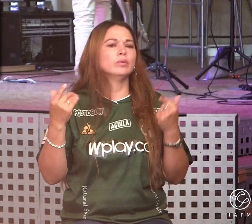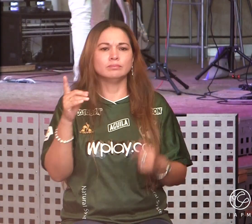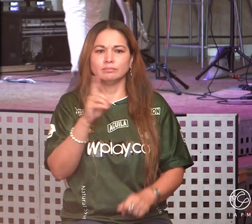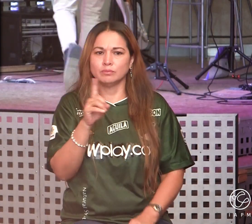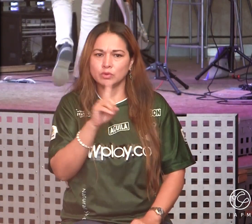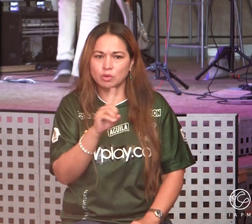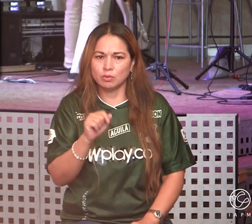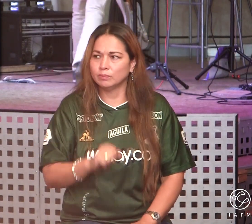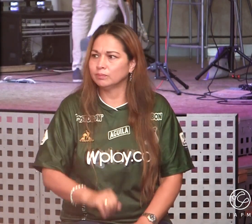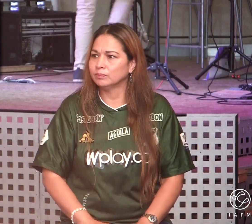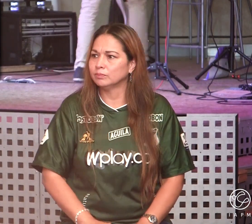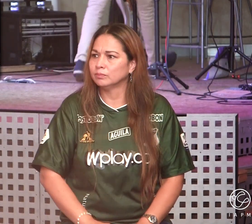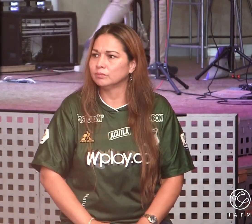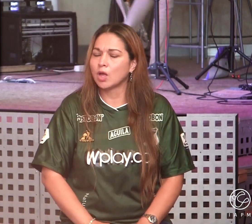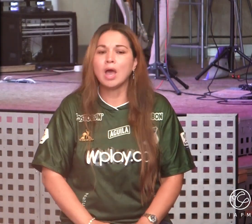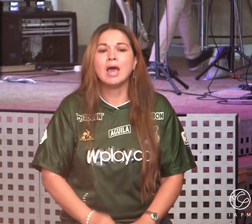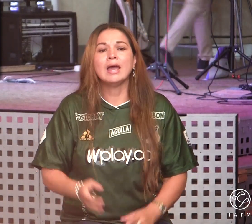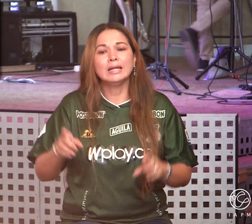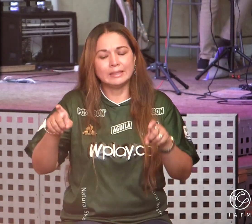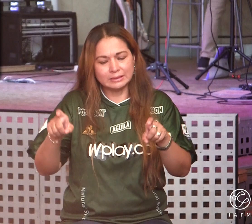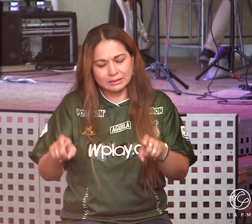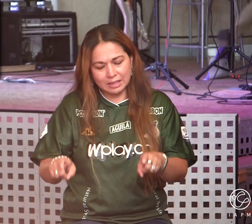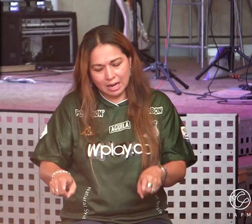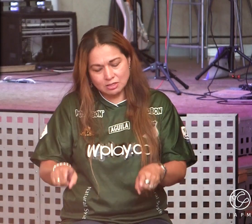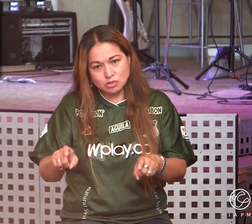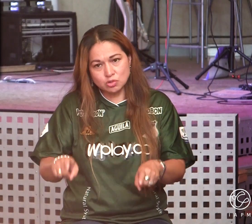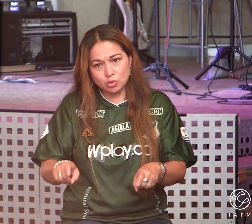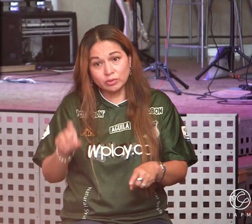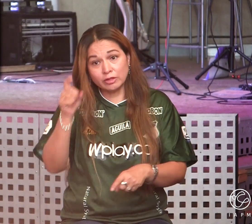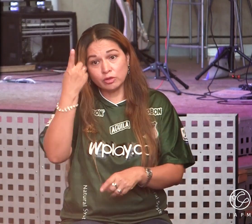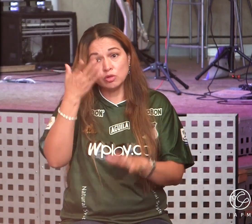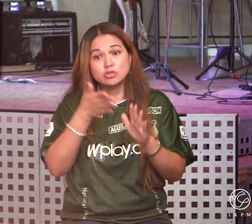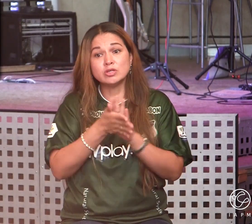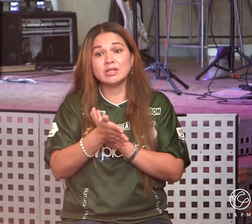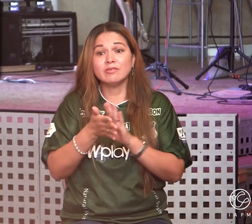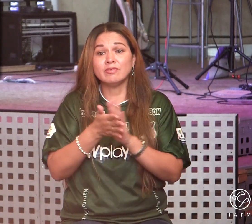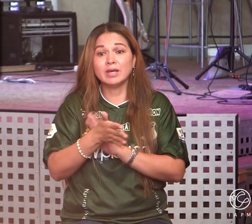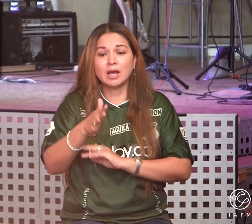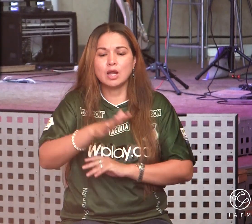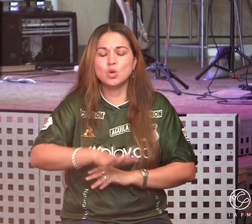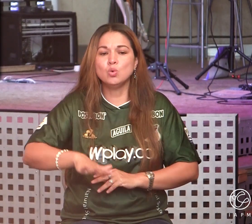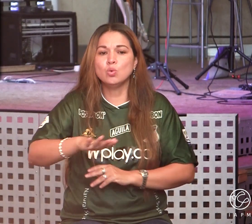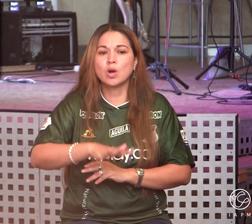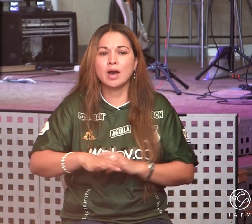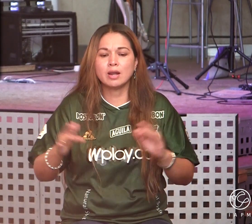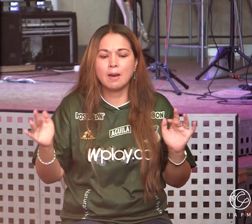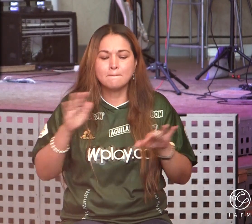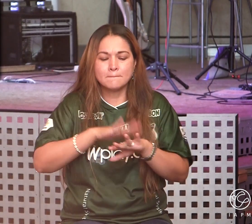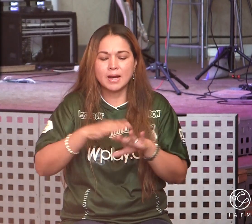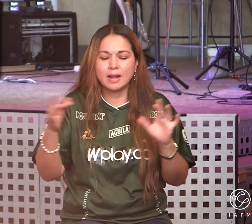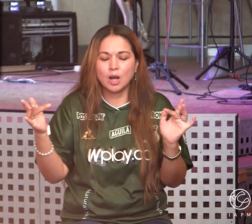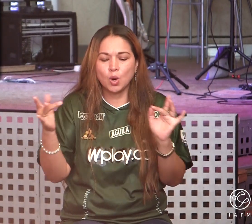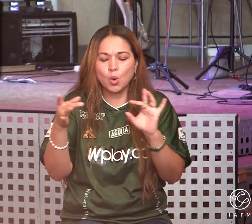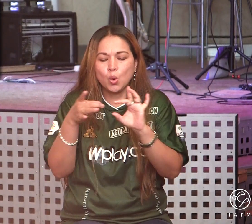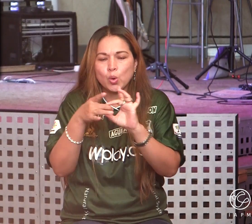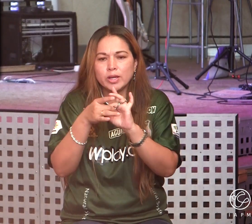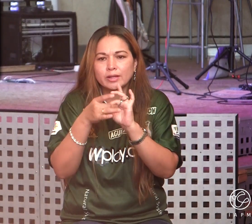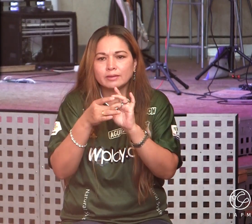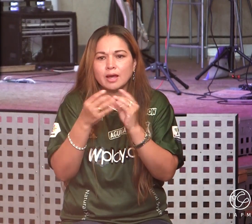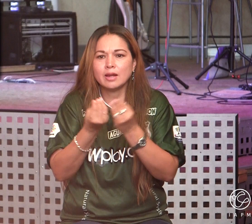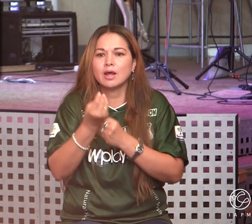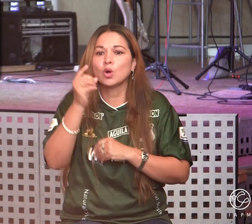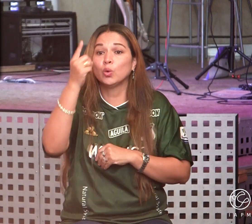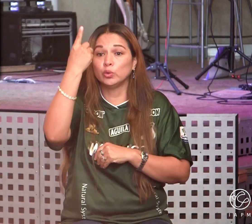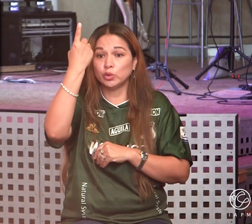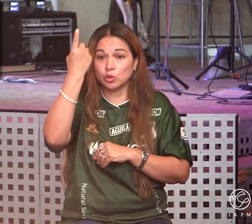ver con una dimensión de conexión con Dios que nos habilita para movernos de una forma diferente, no